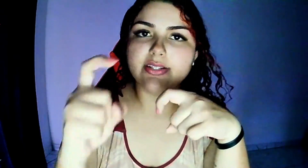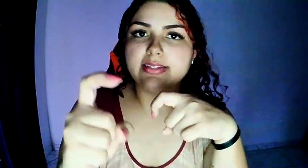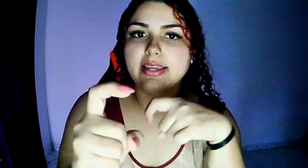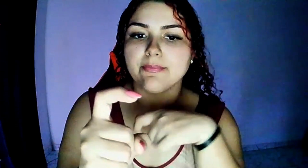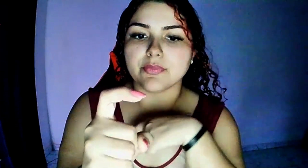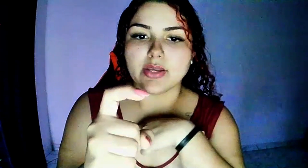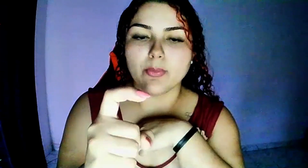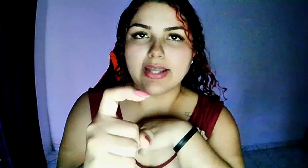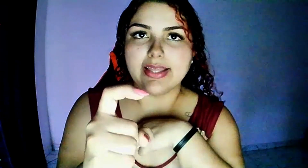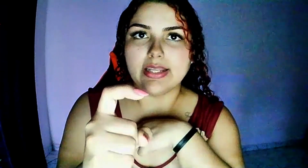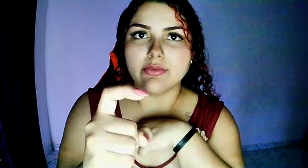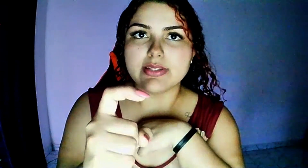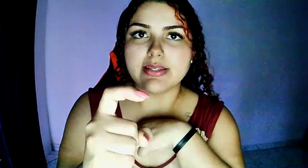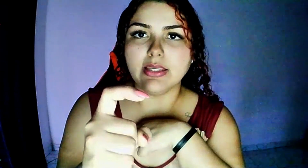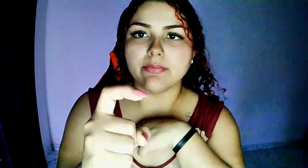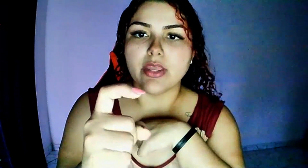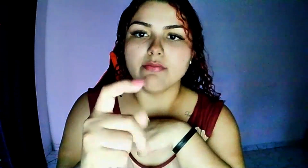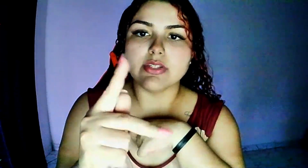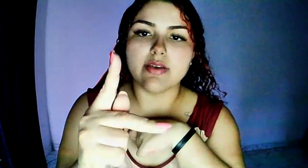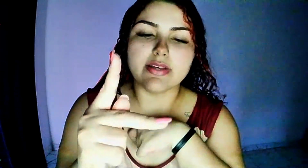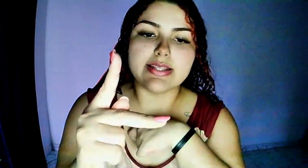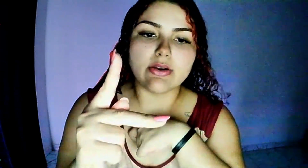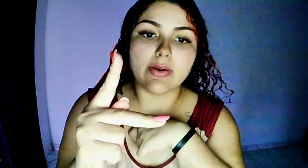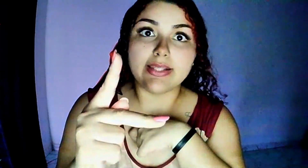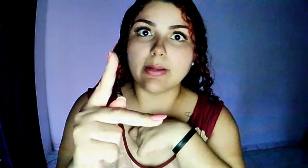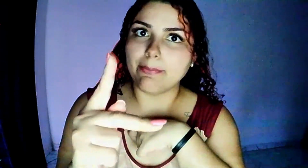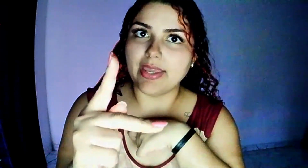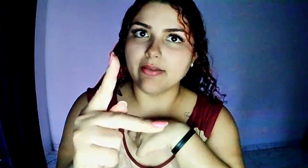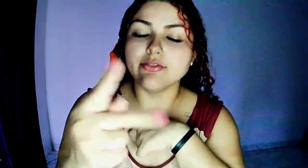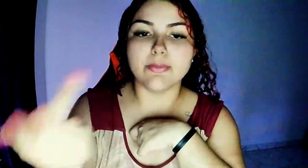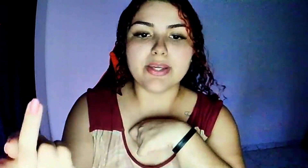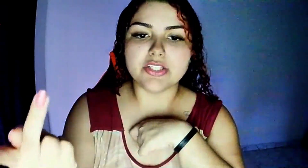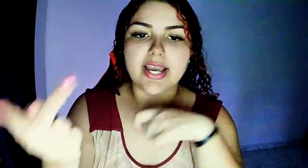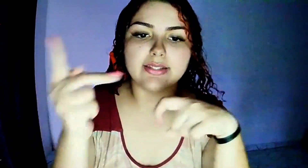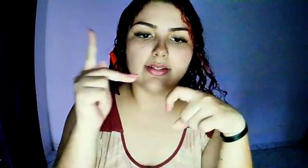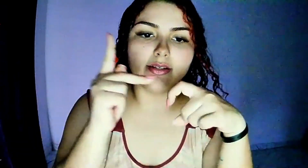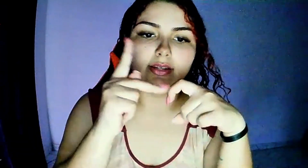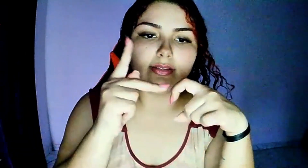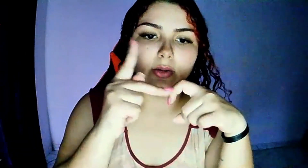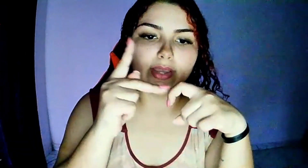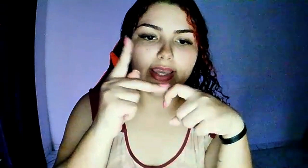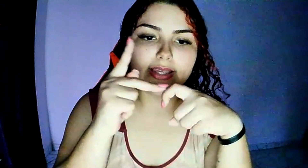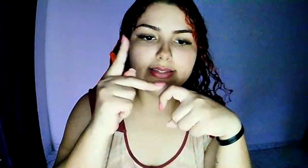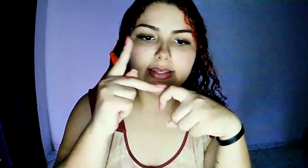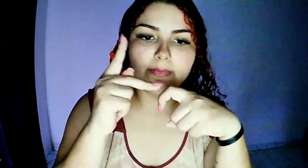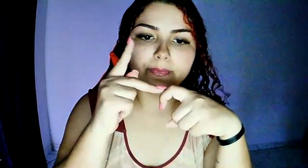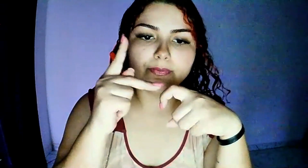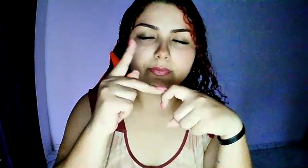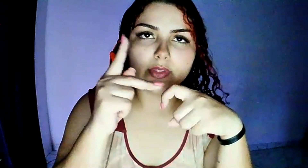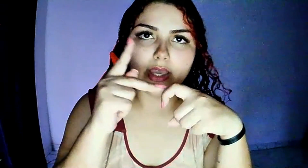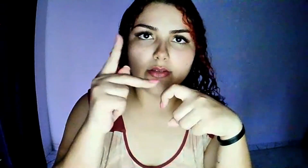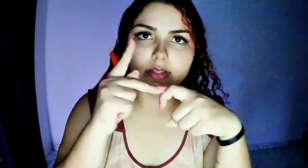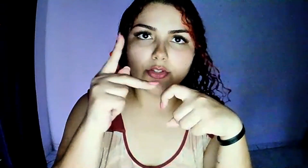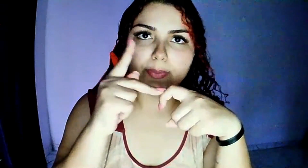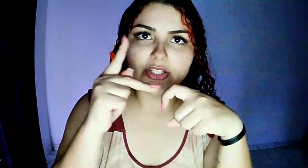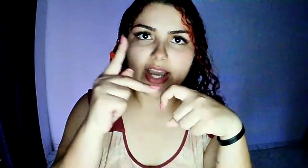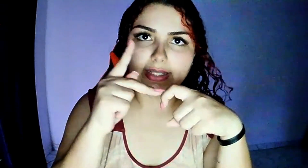de ser o martelinho assim, você vai fazer com a letra P de pediatra. Então, esse é o sinal de